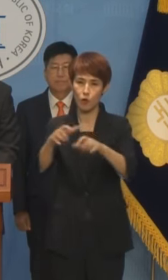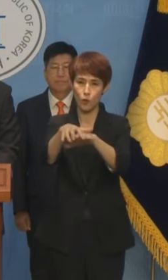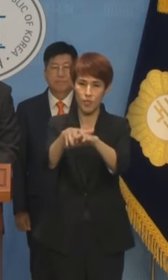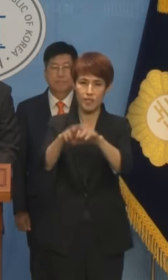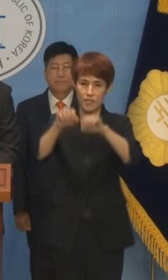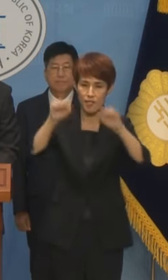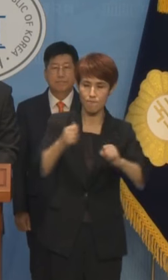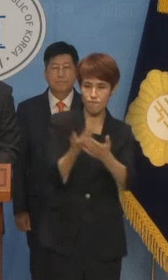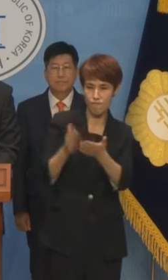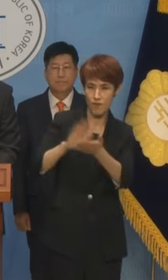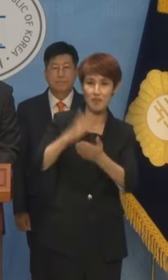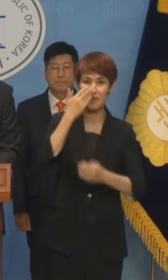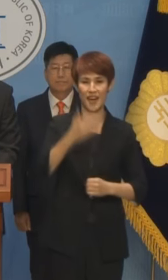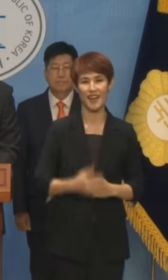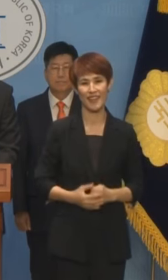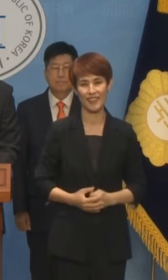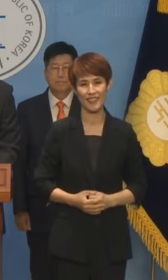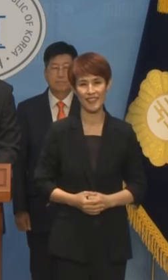시스템을 정비할 수 있습니다.